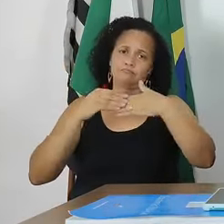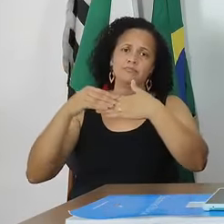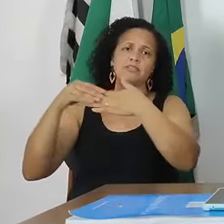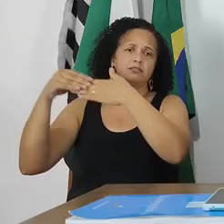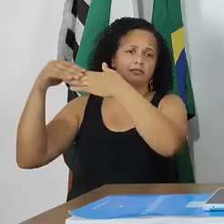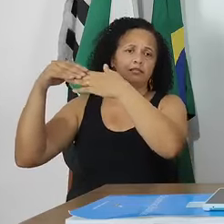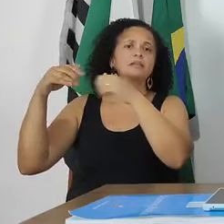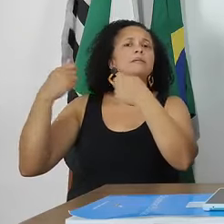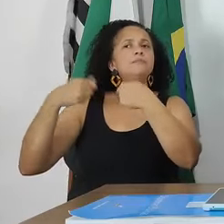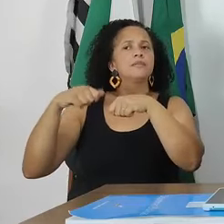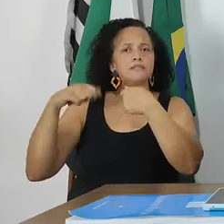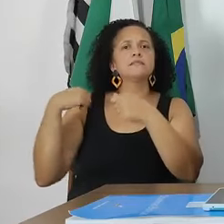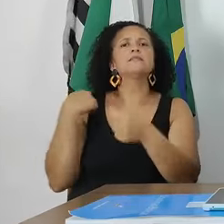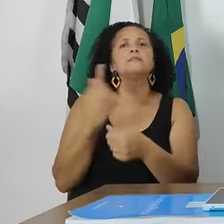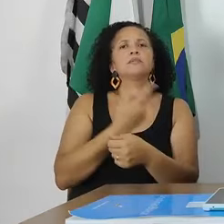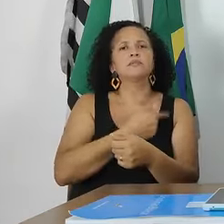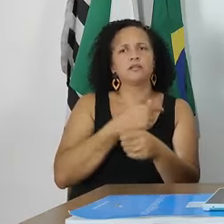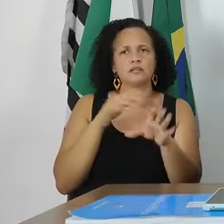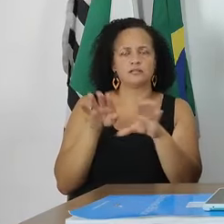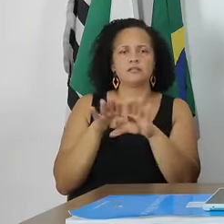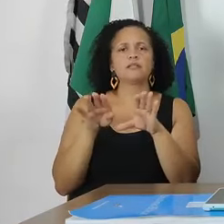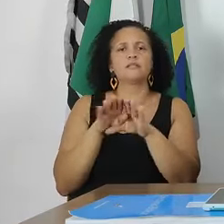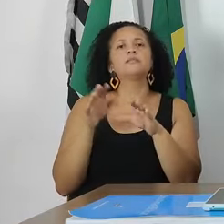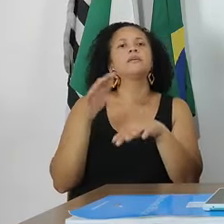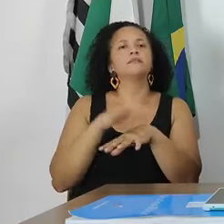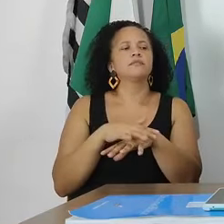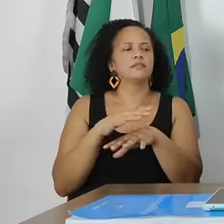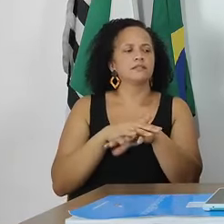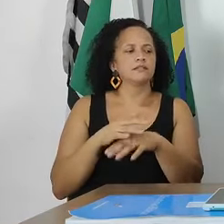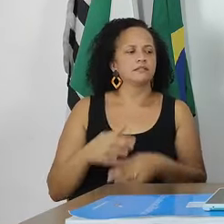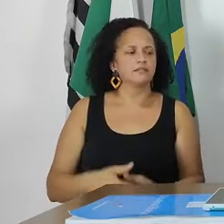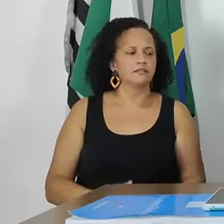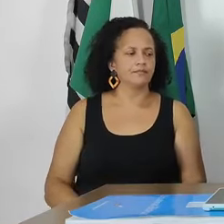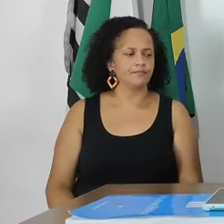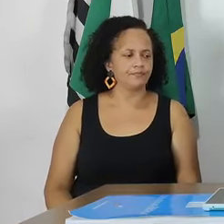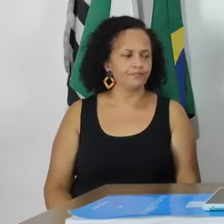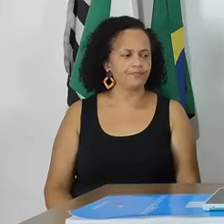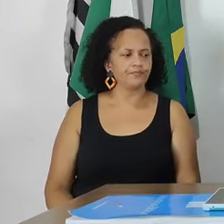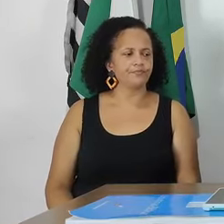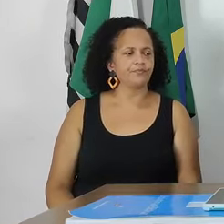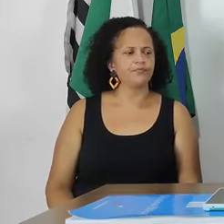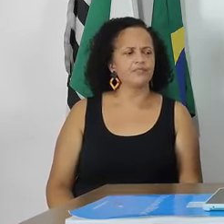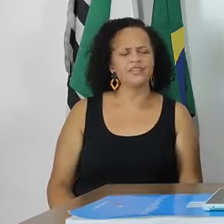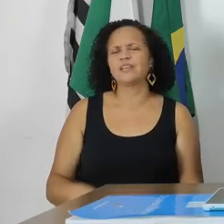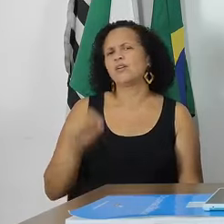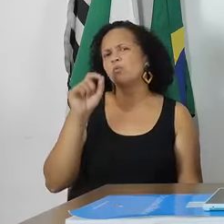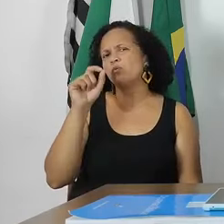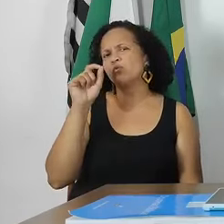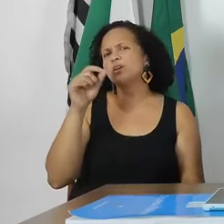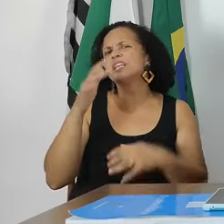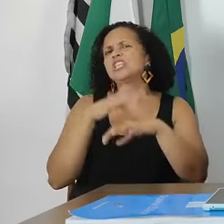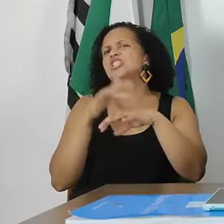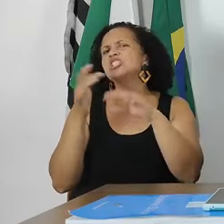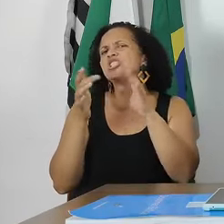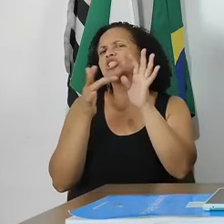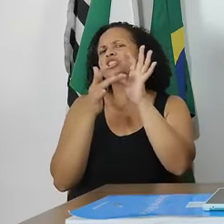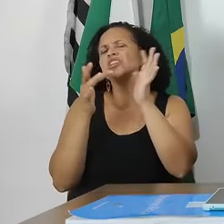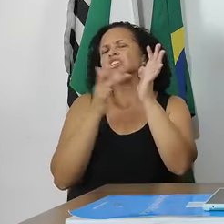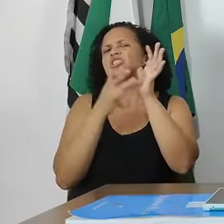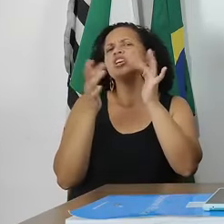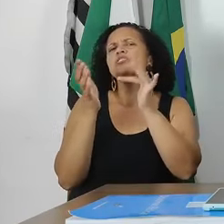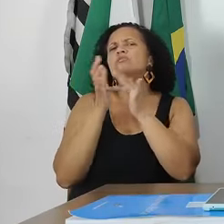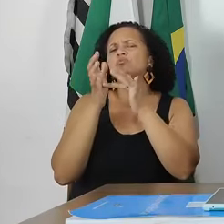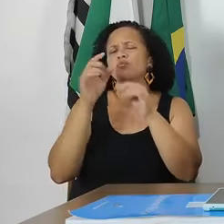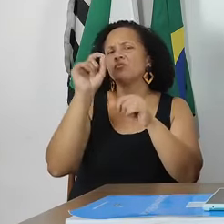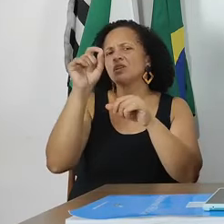né? Então, qual a postura de Jesus? Ele não saía para dividir má notícia, sim para divulgar